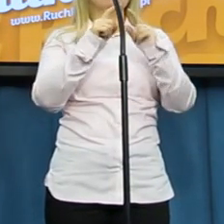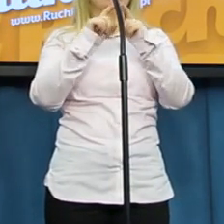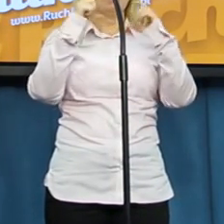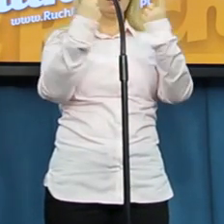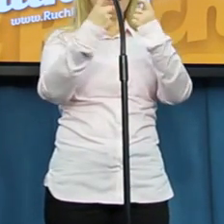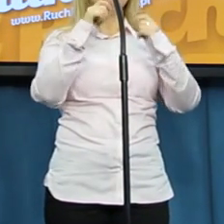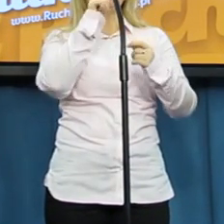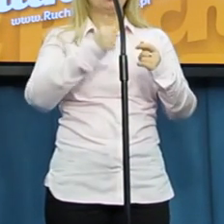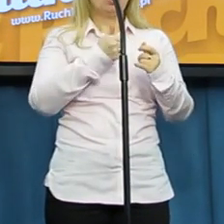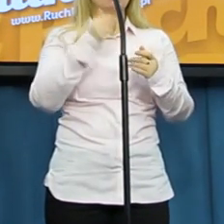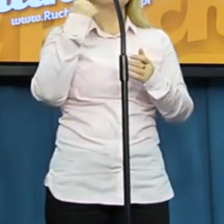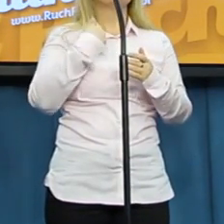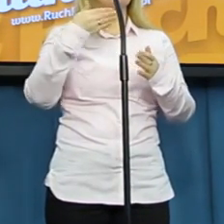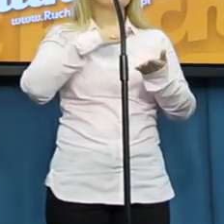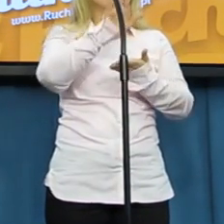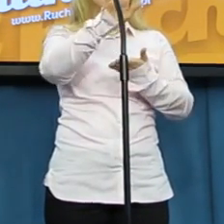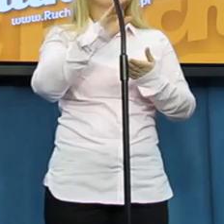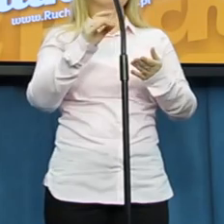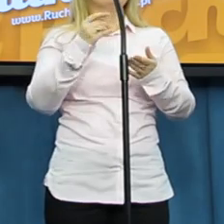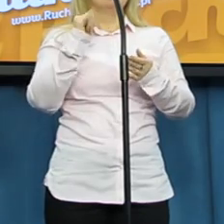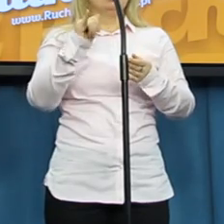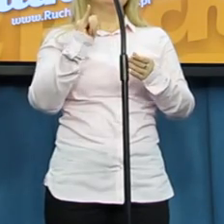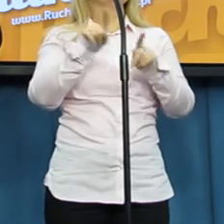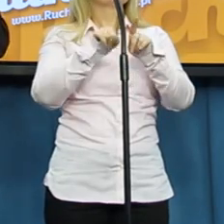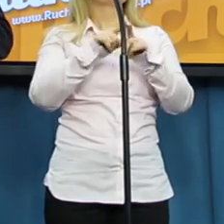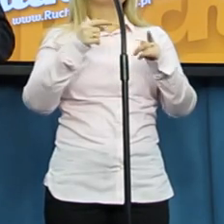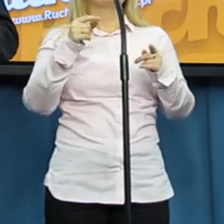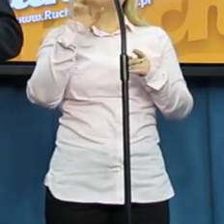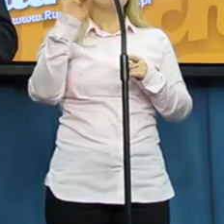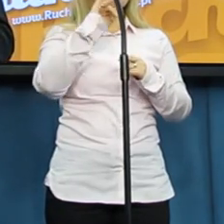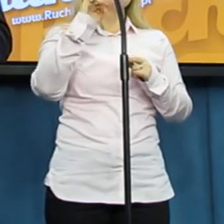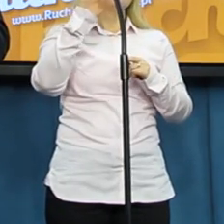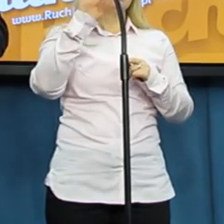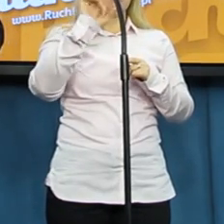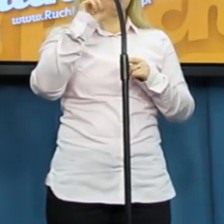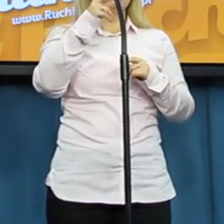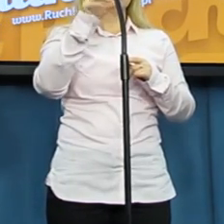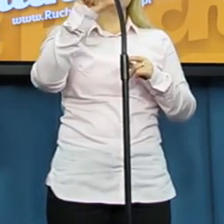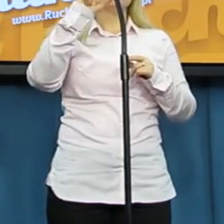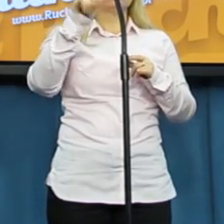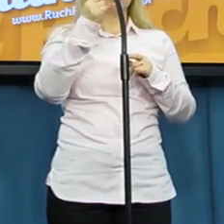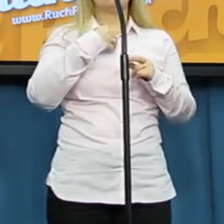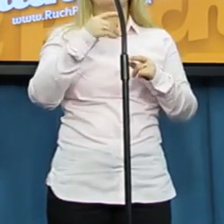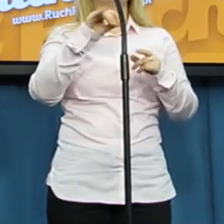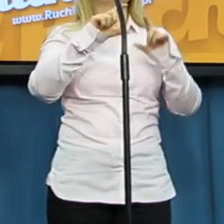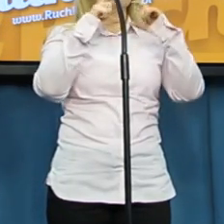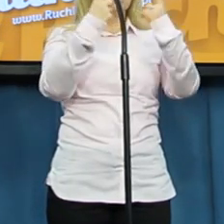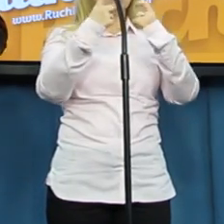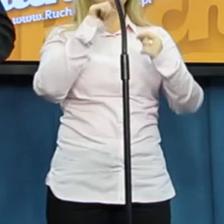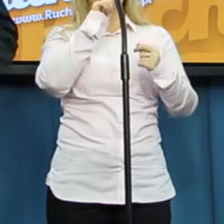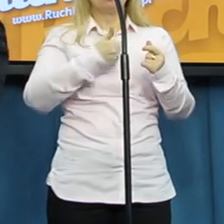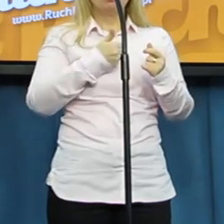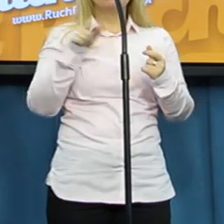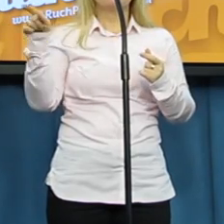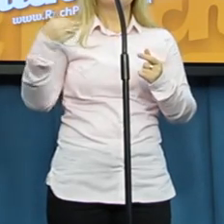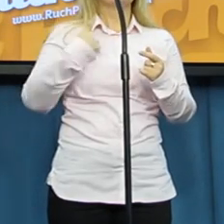Europejskim, a także we frakcji socjalistów europejskich, w której Marek Siwiec był do tej pory,